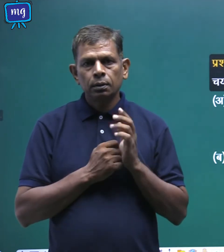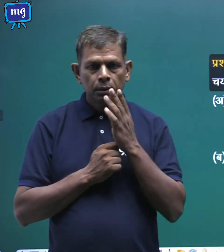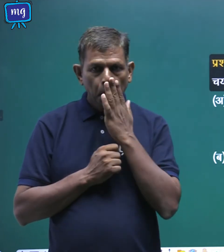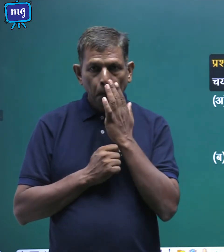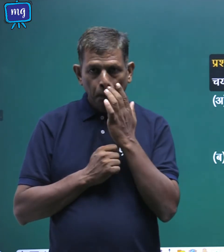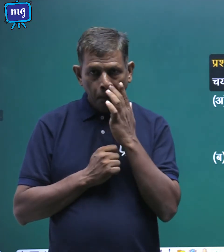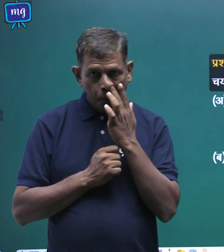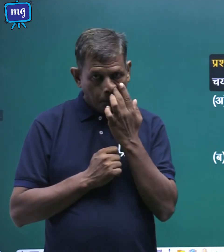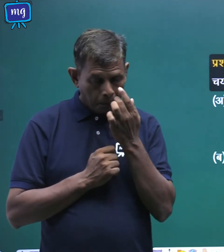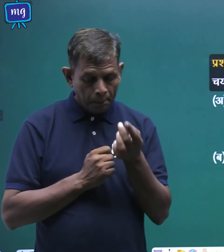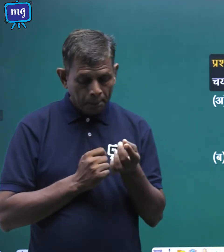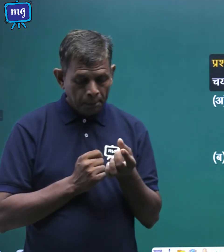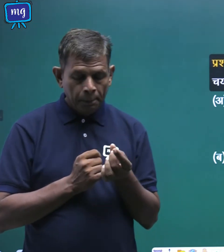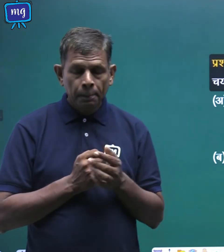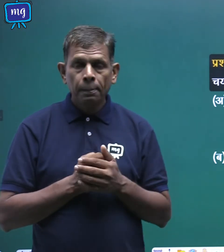लें।